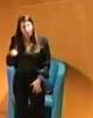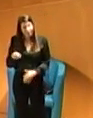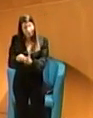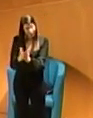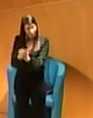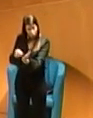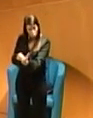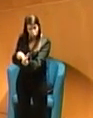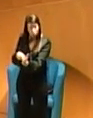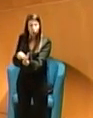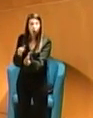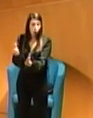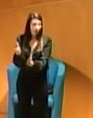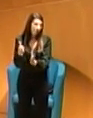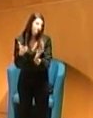livre,